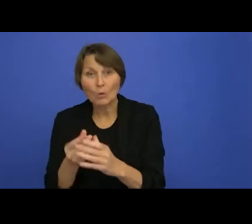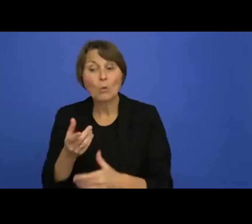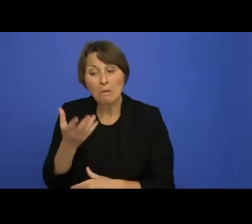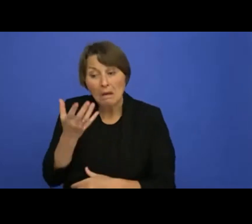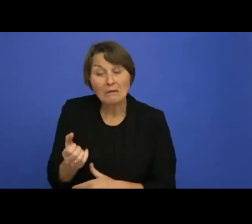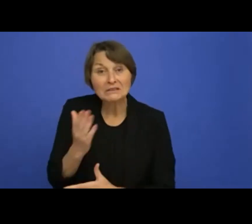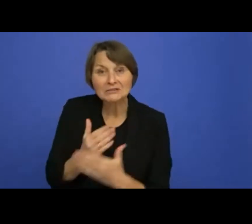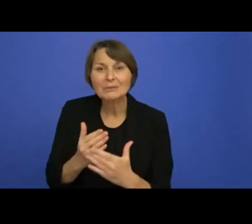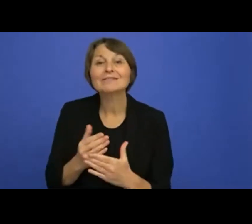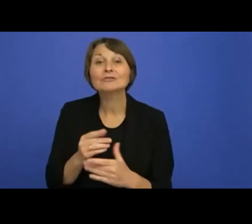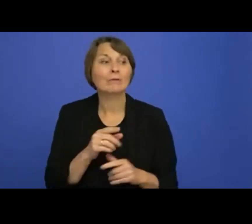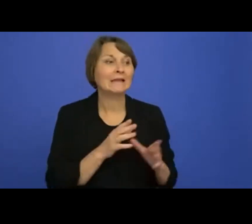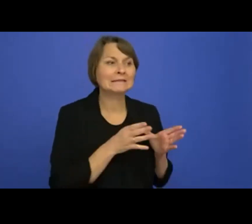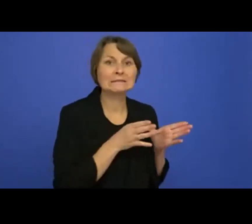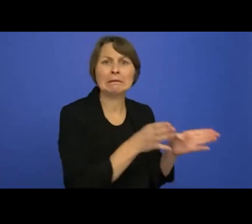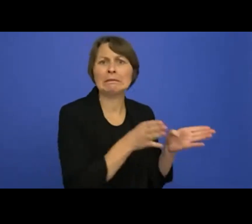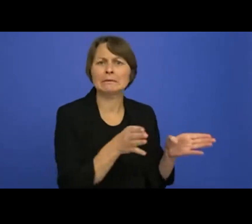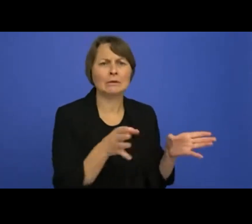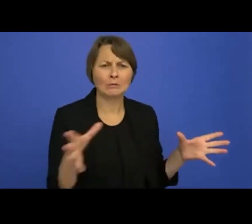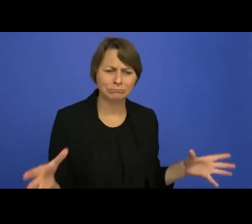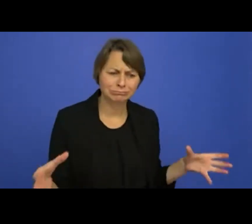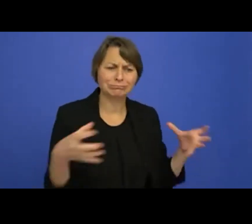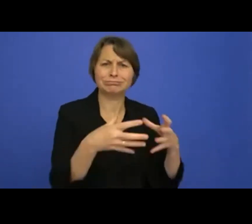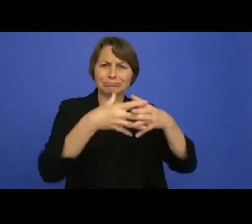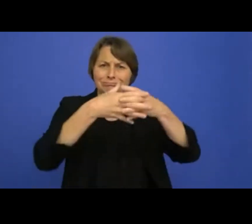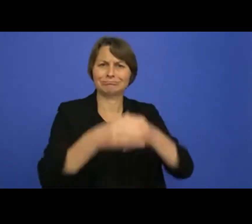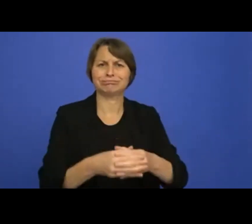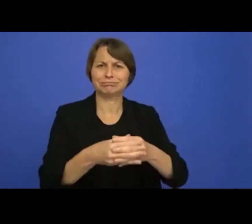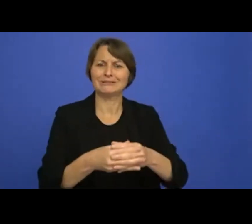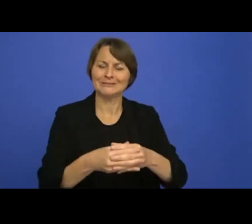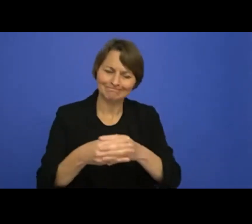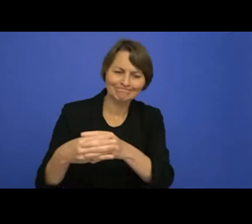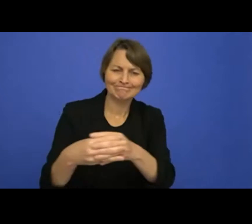déjà identifiées. Il faut travailler ensemble et travailler avec les parents.